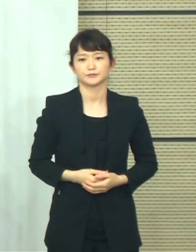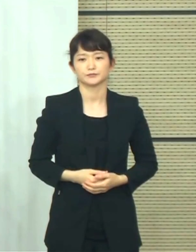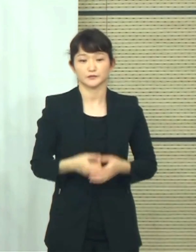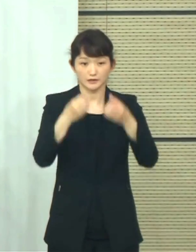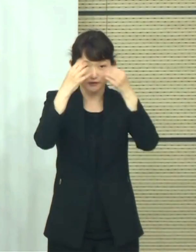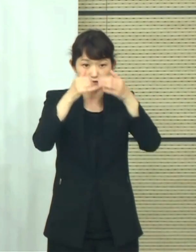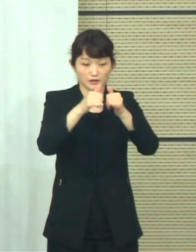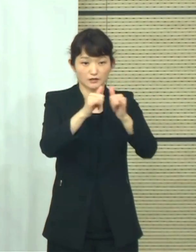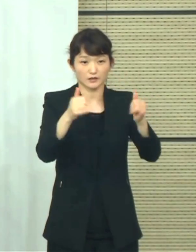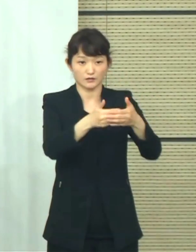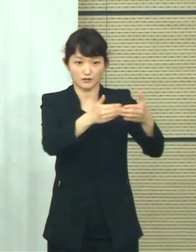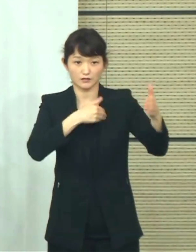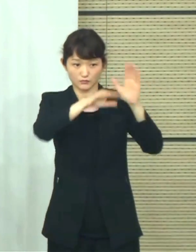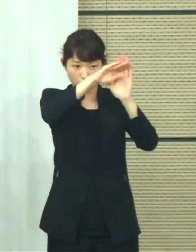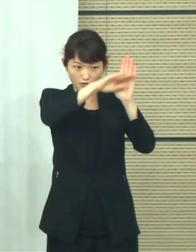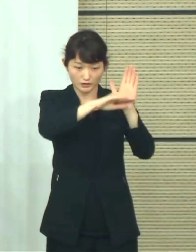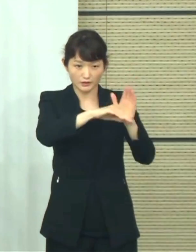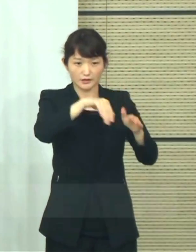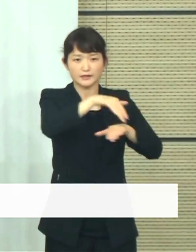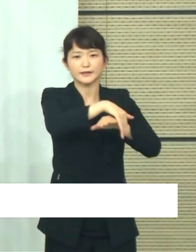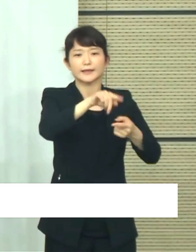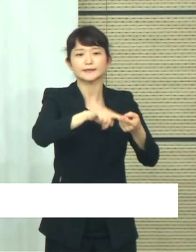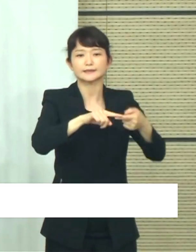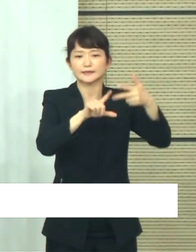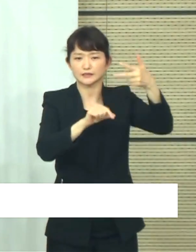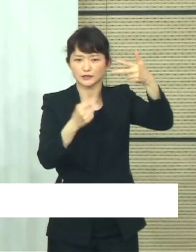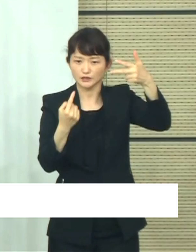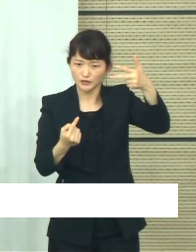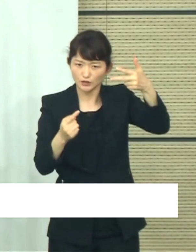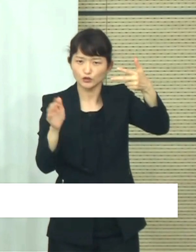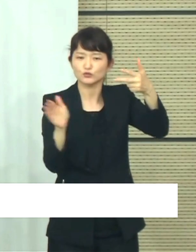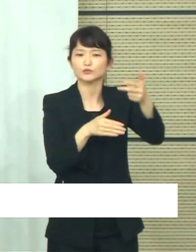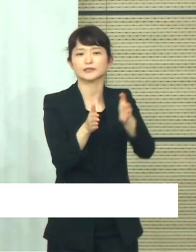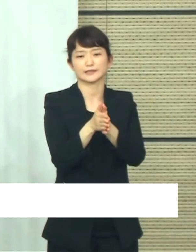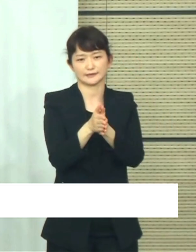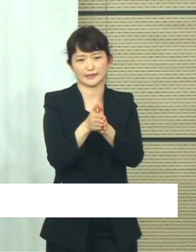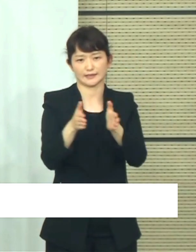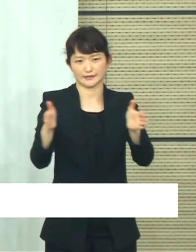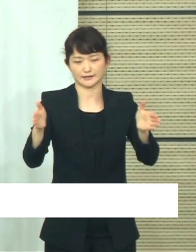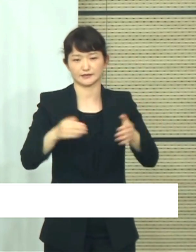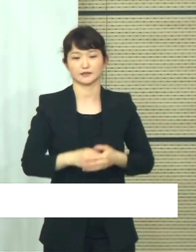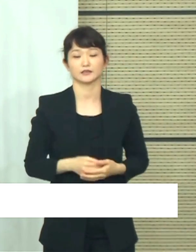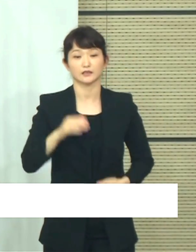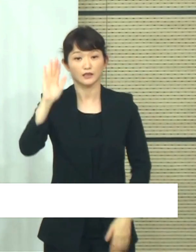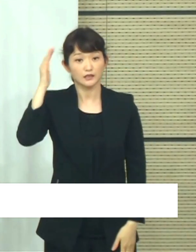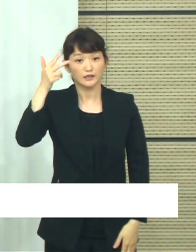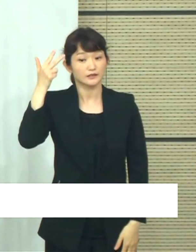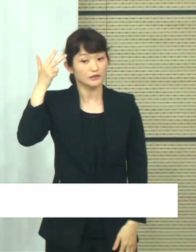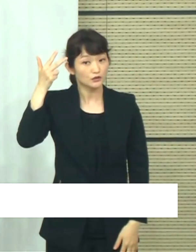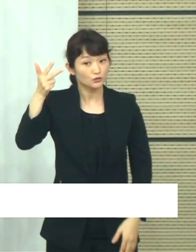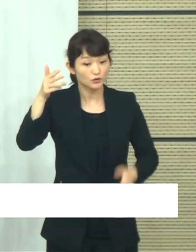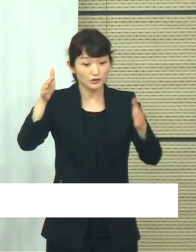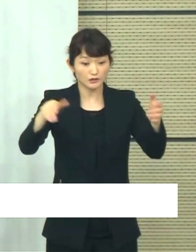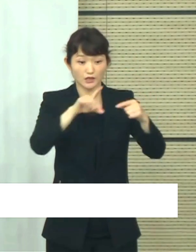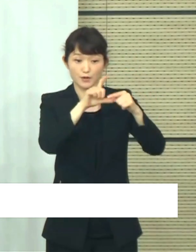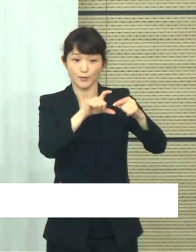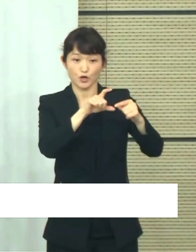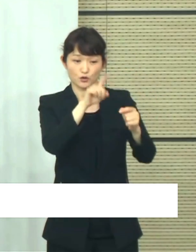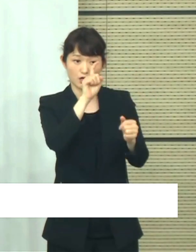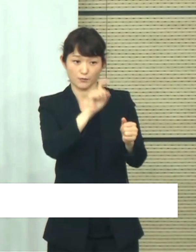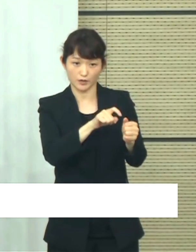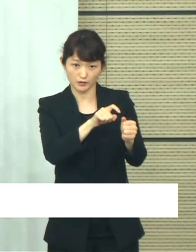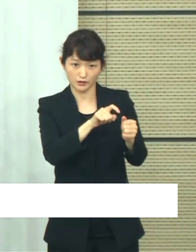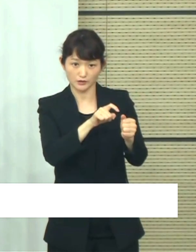새로운 거리두기 체계는 예정대로 7월 1일부터 시행될 것이며 최근 일주일간 평균 환자 수에